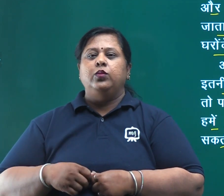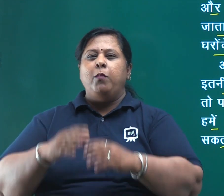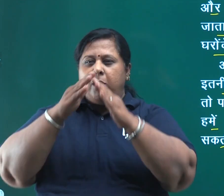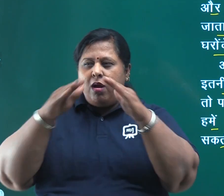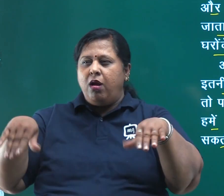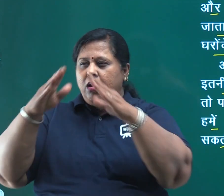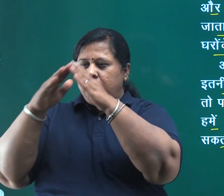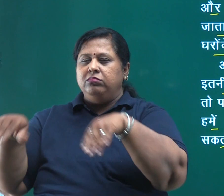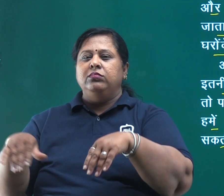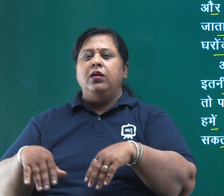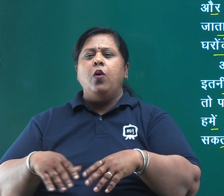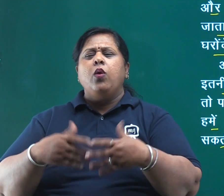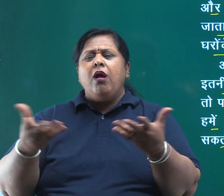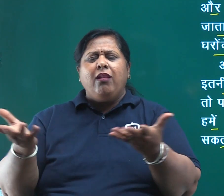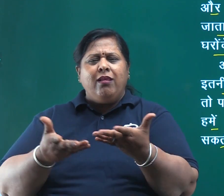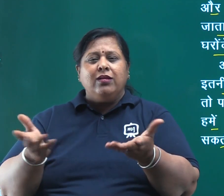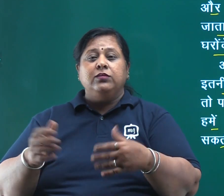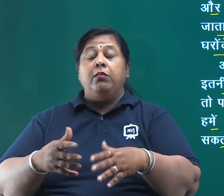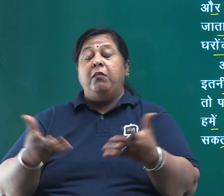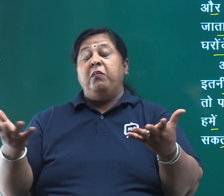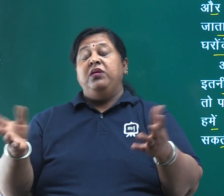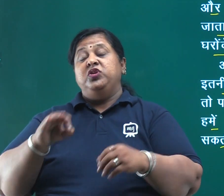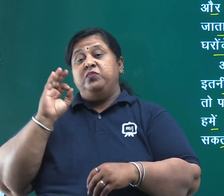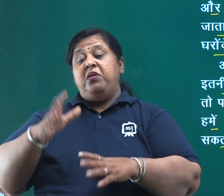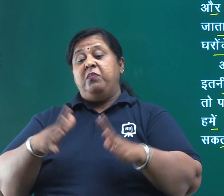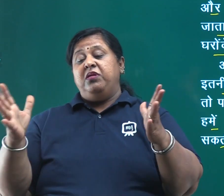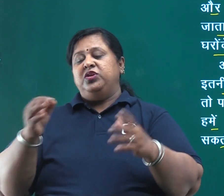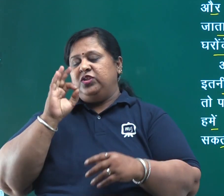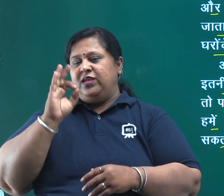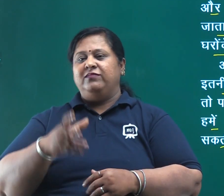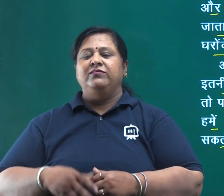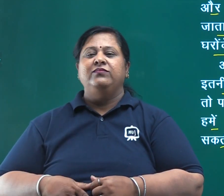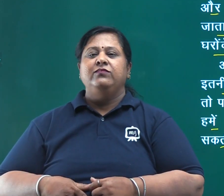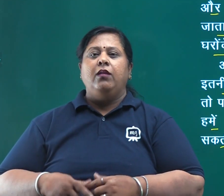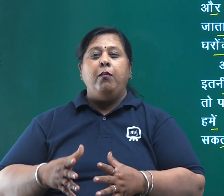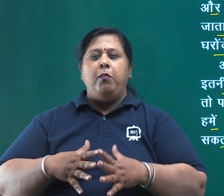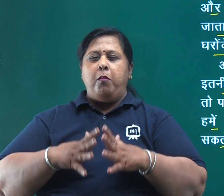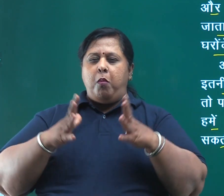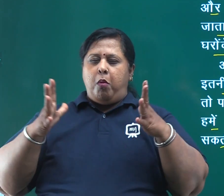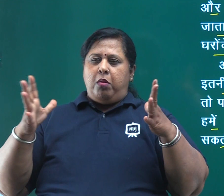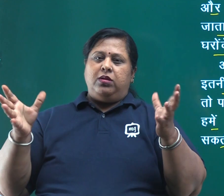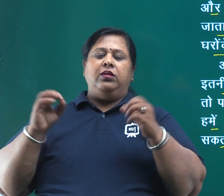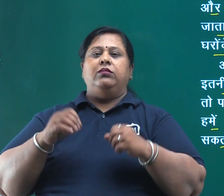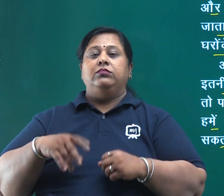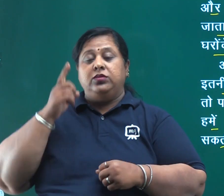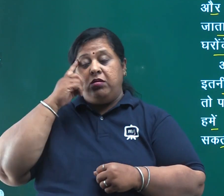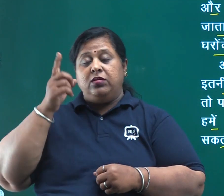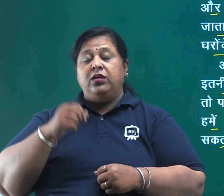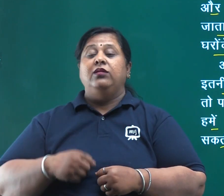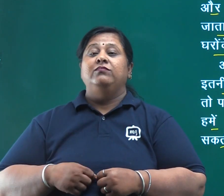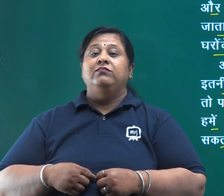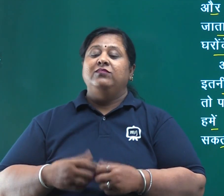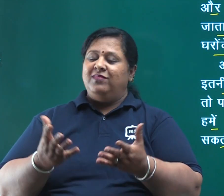पहाड़ और अन्य बड़ी बड़ी चीज़ें हमें बहुत अधिक